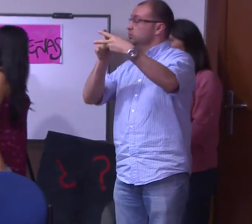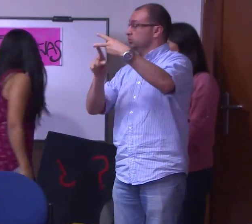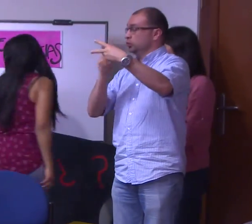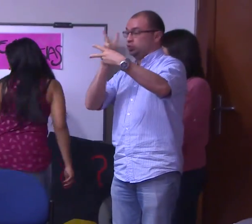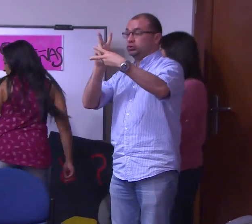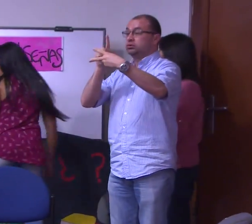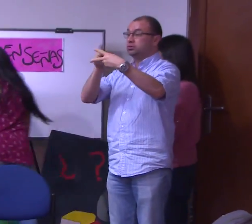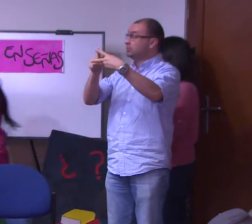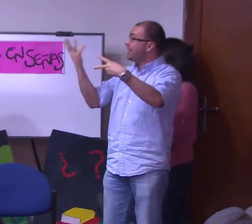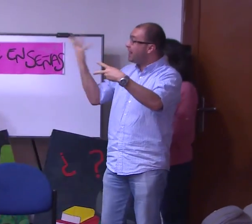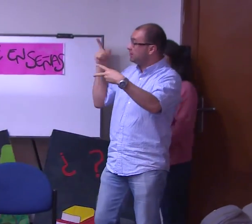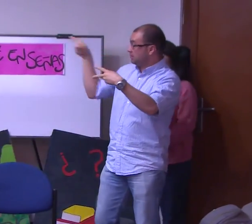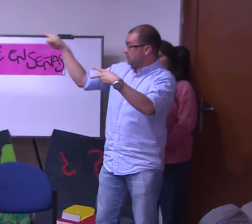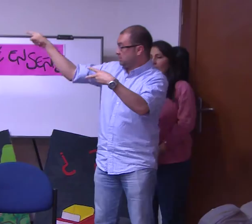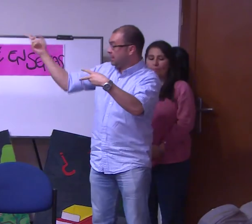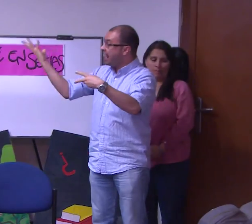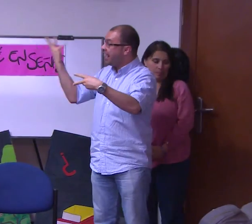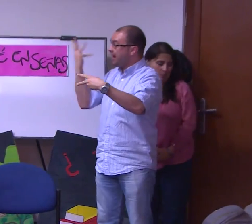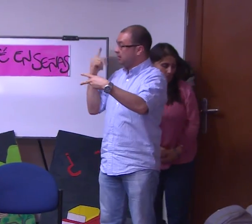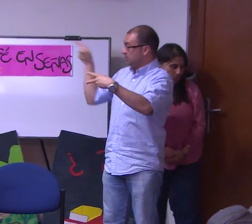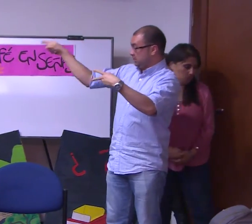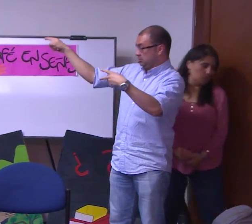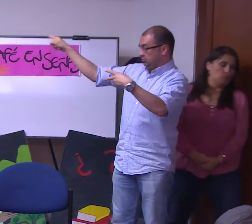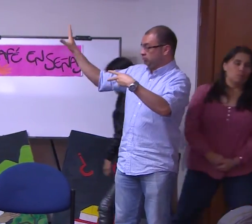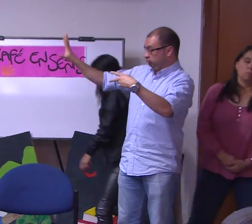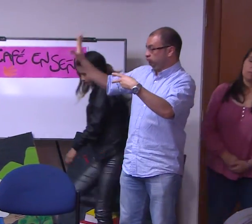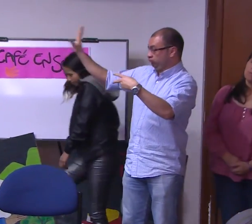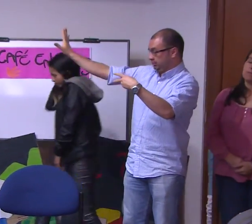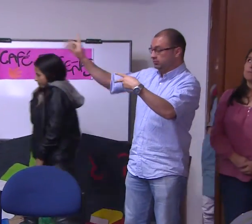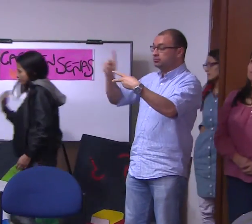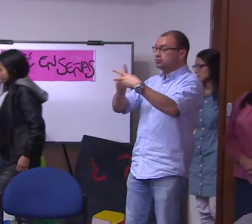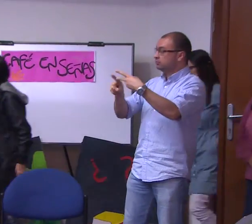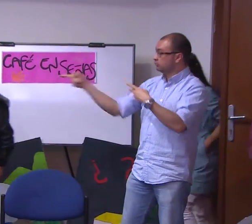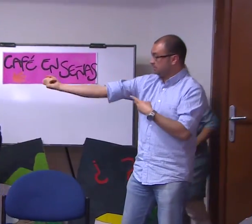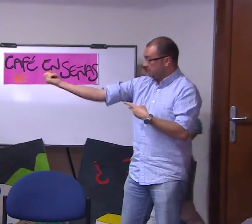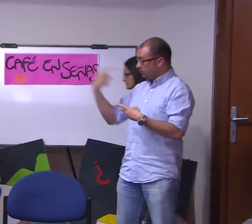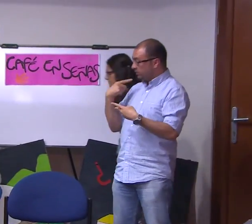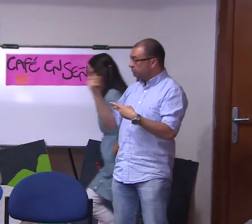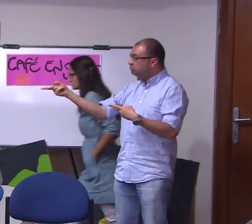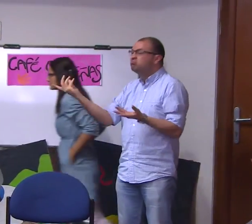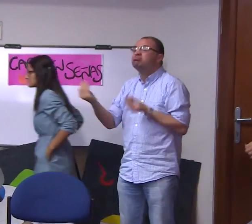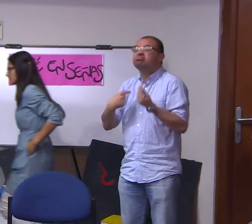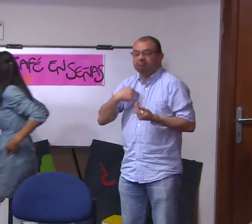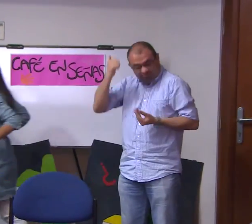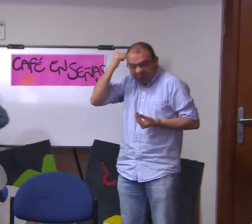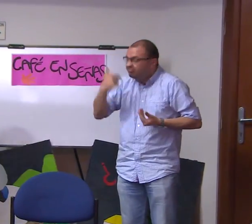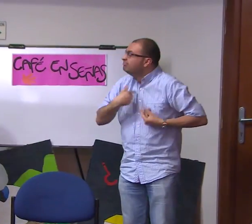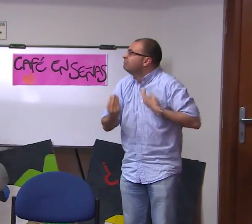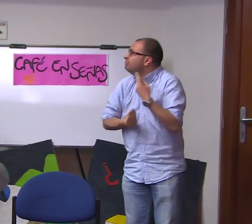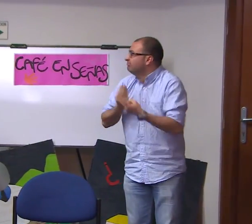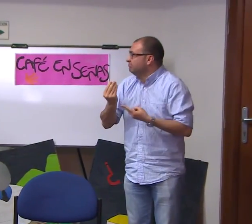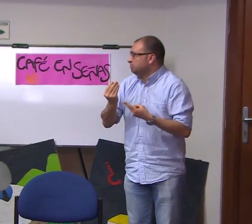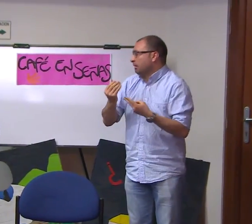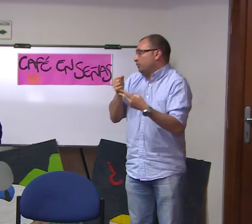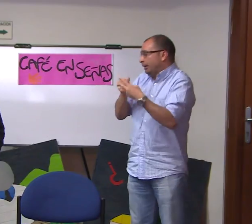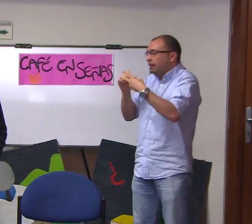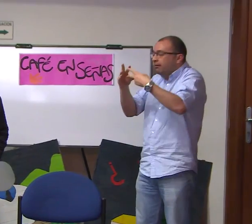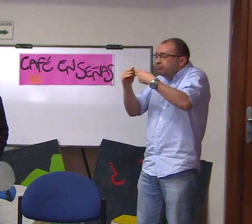centrar la información en dos ideas fundamentales con respecto de lo que el video nos dijo y con la pregunta que